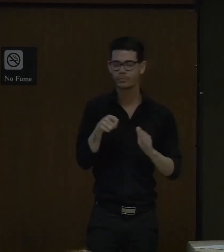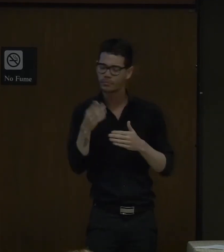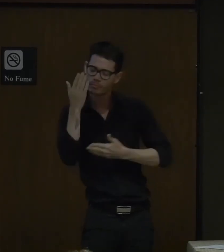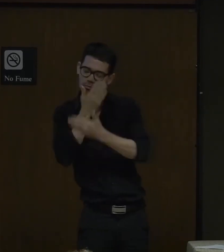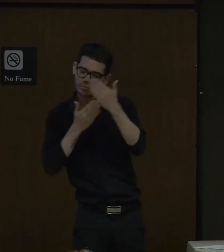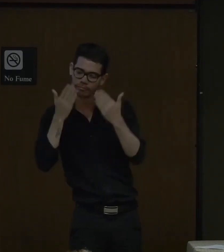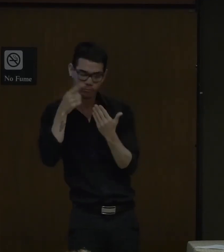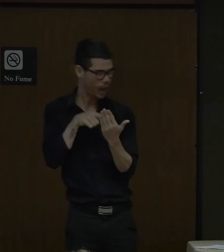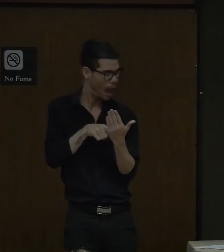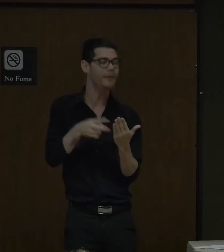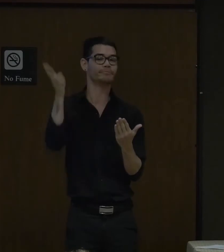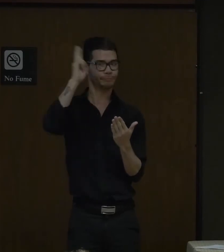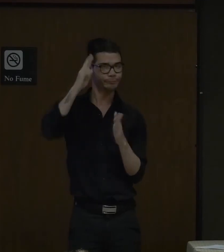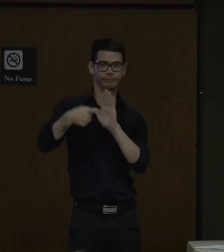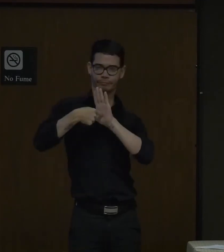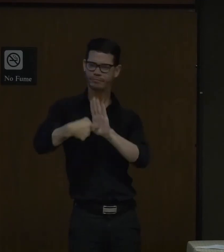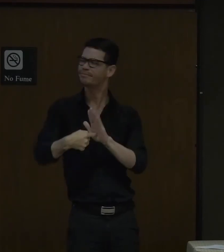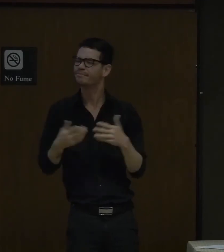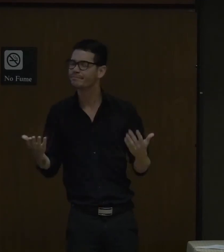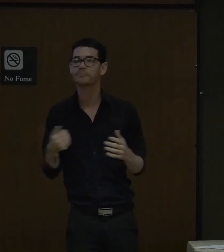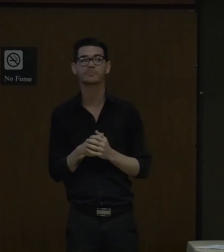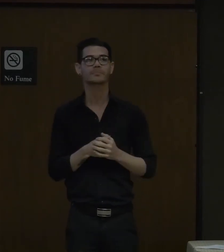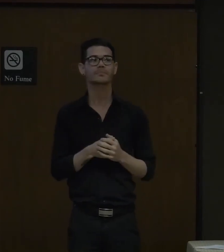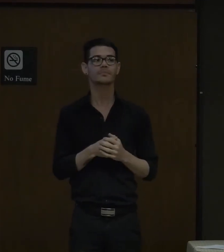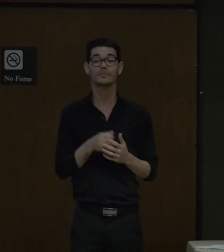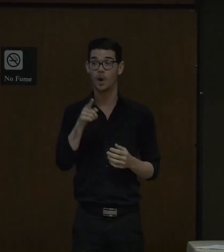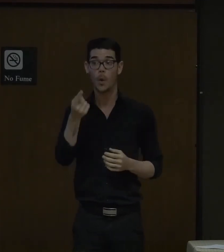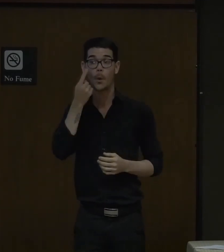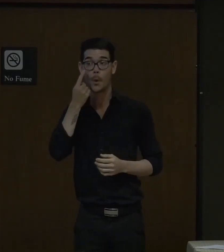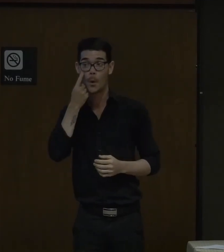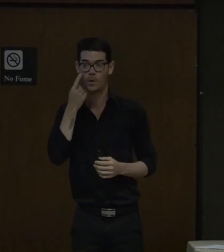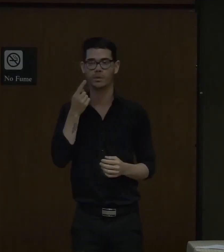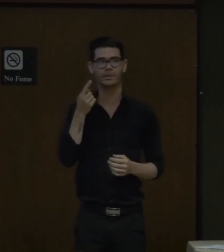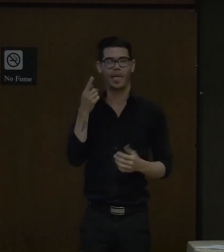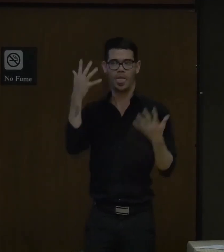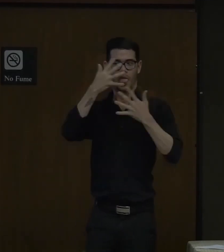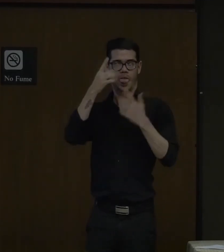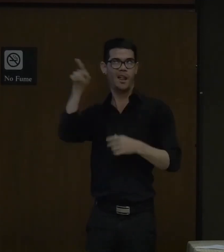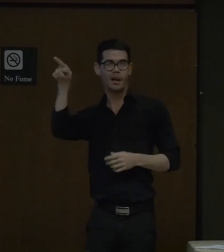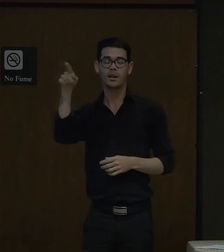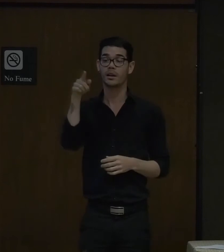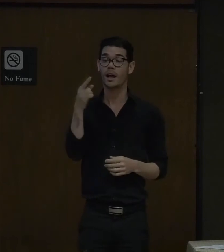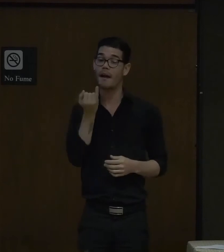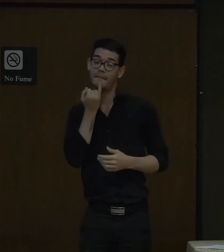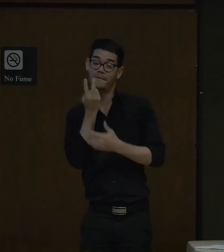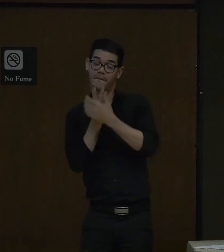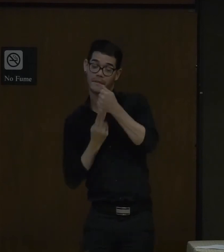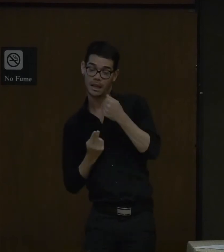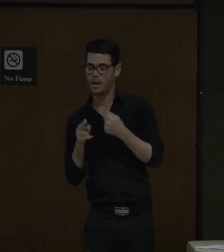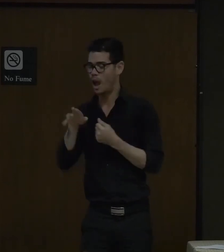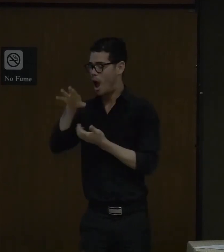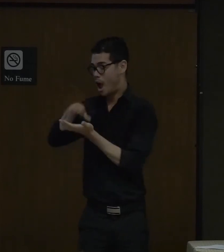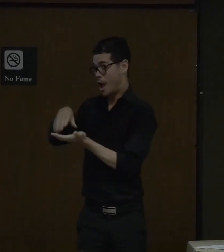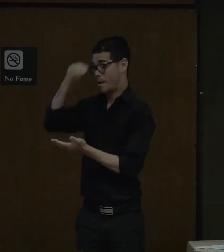empírica, es que los bilingües no es que apaguen una lengua en el cerebro cuando están usando la otra lengua.